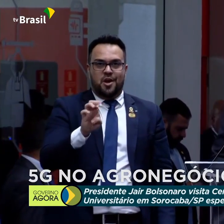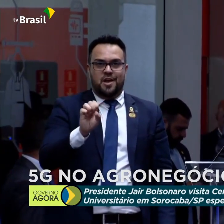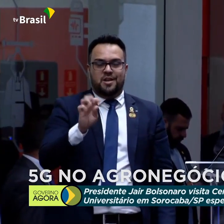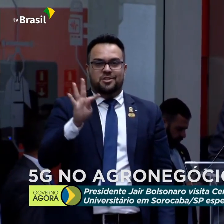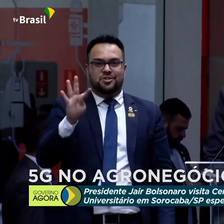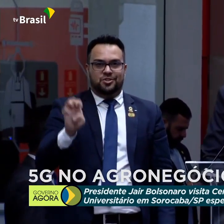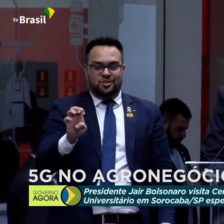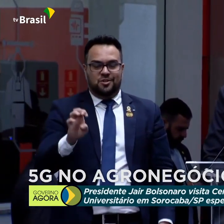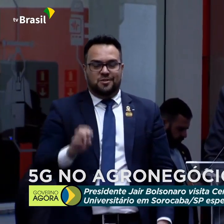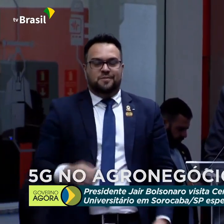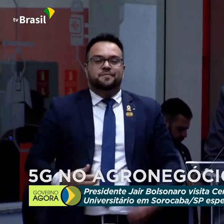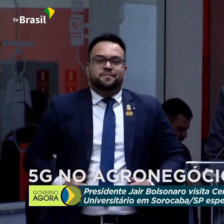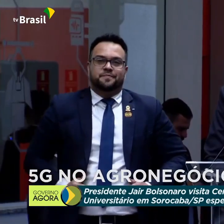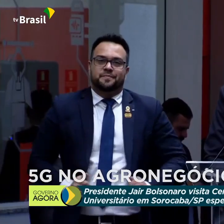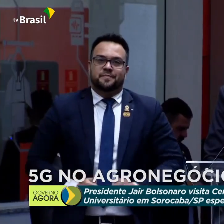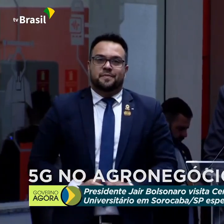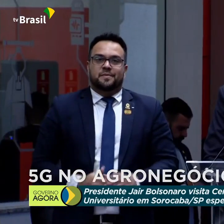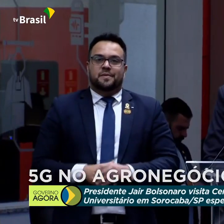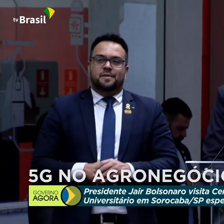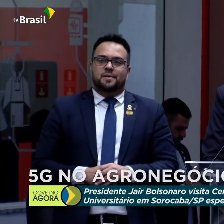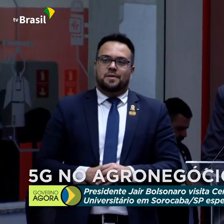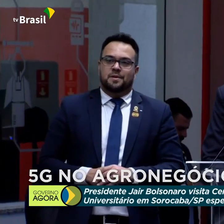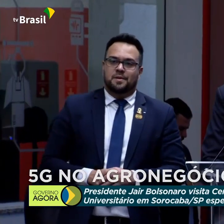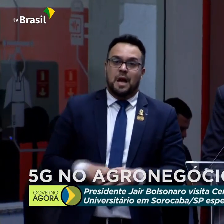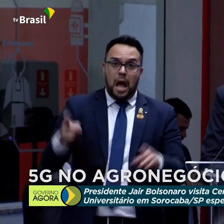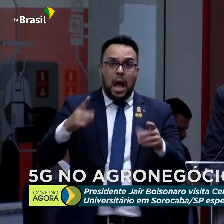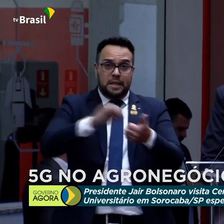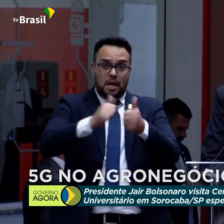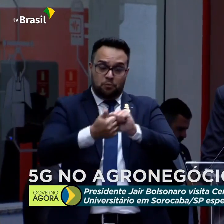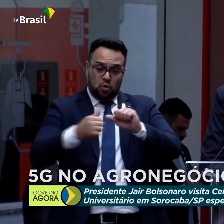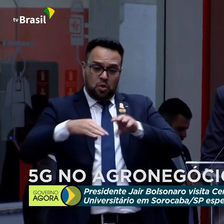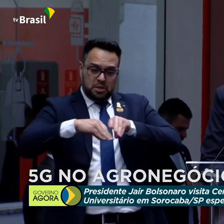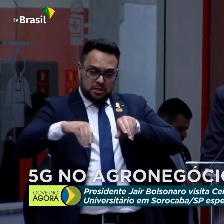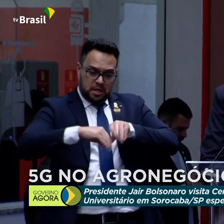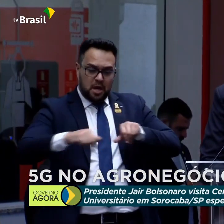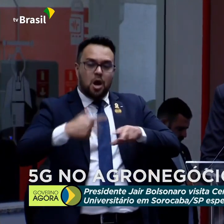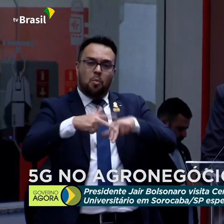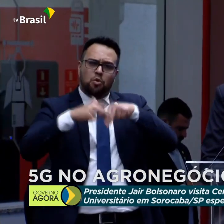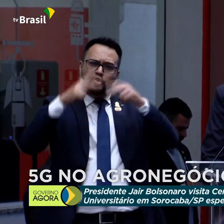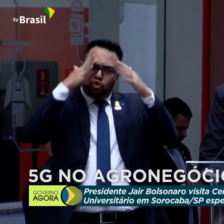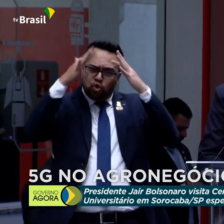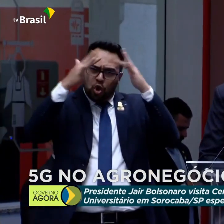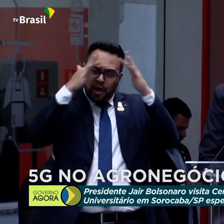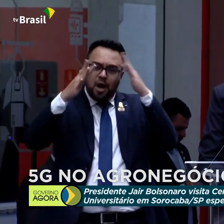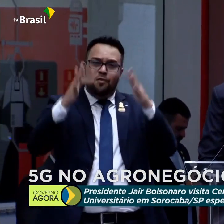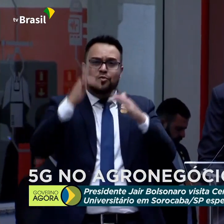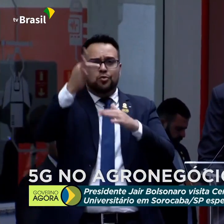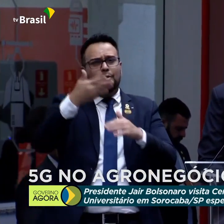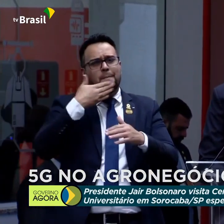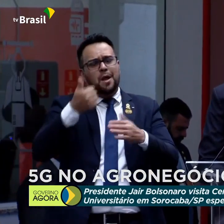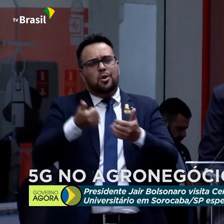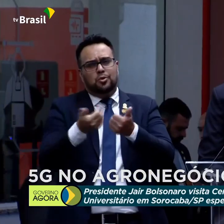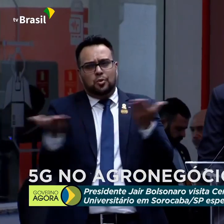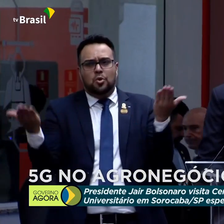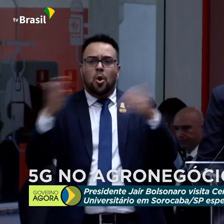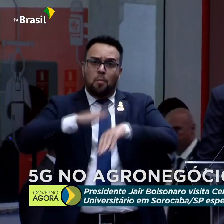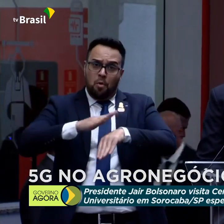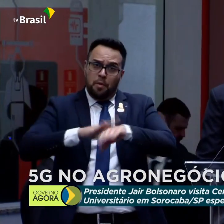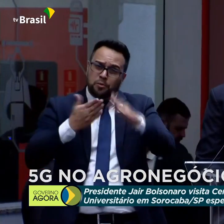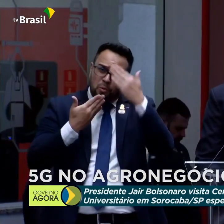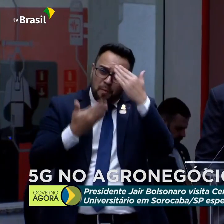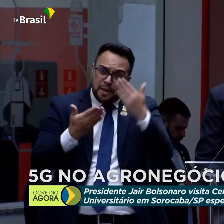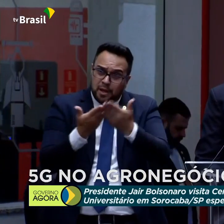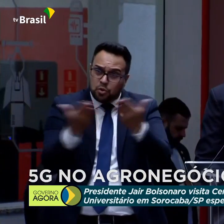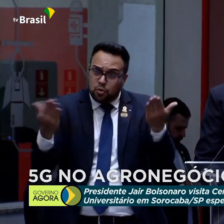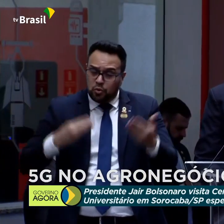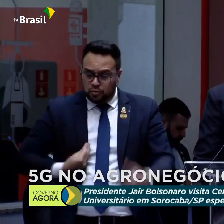Cerrado. Obrigado, Tereza. E assim nós podemos sonhar e ter dias melhores para todos. Nesse momento, mais uma vez, muito obrigado a todos os